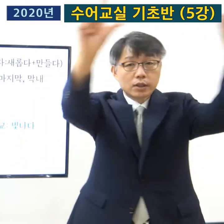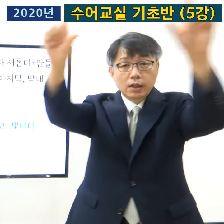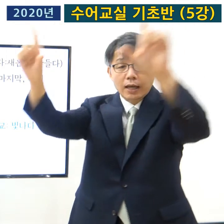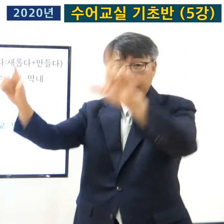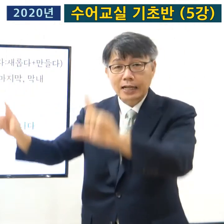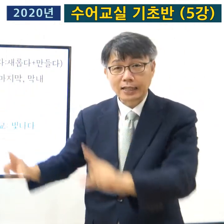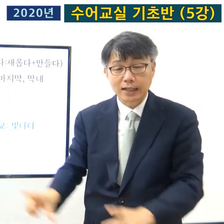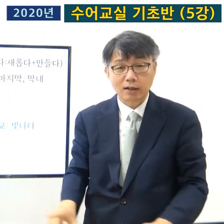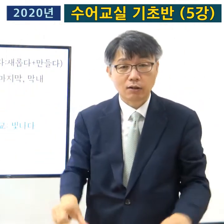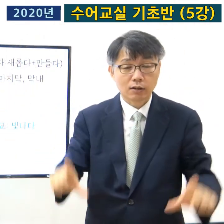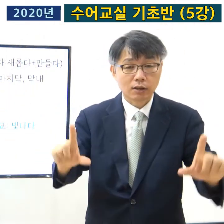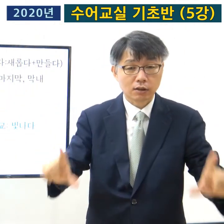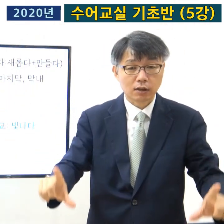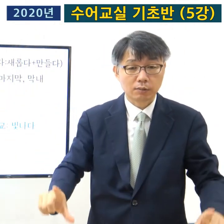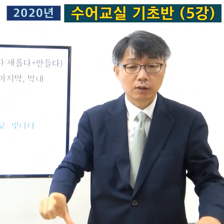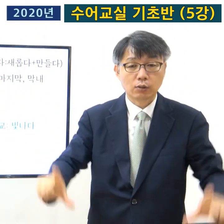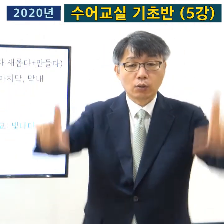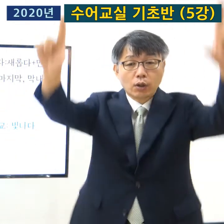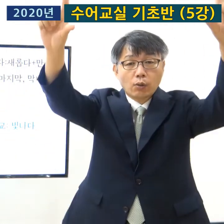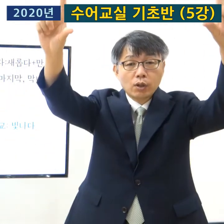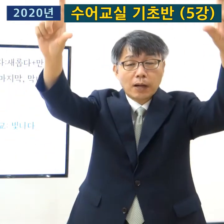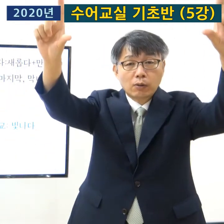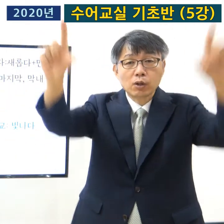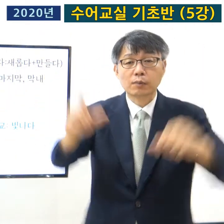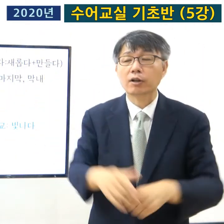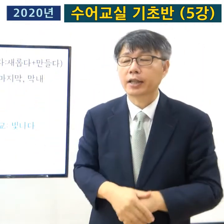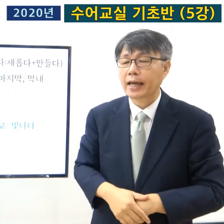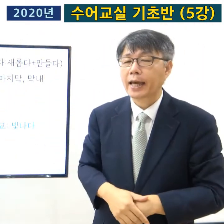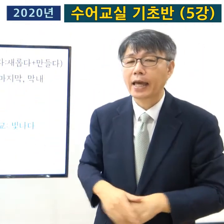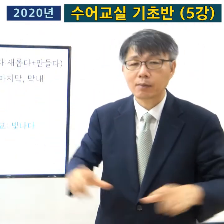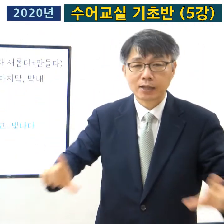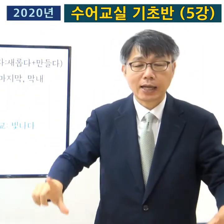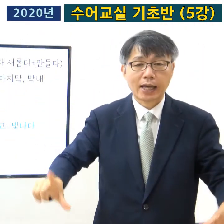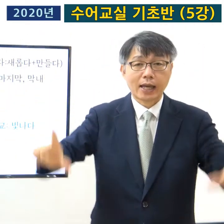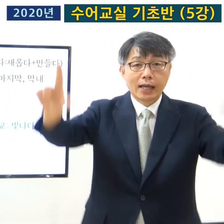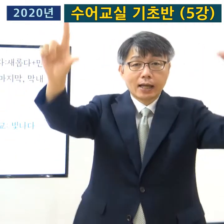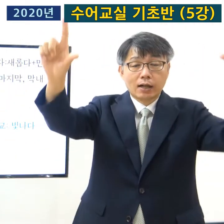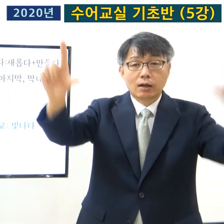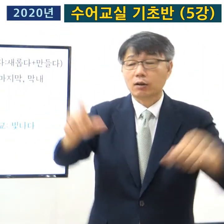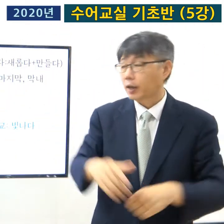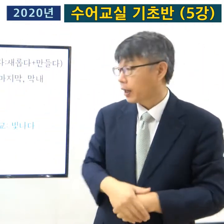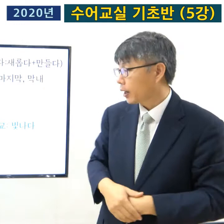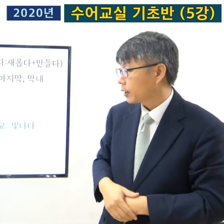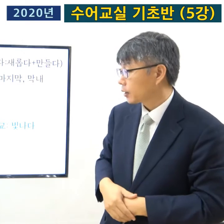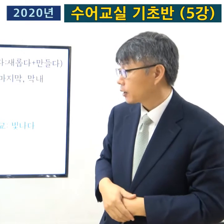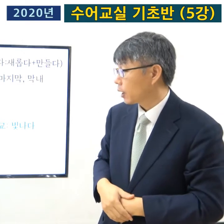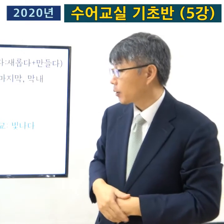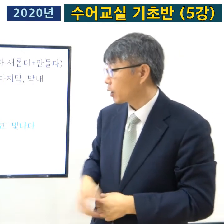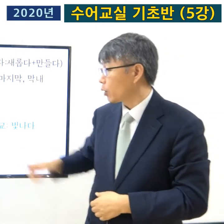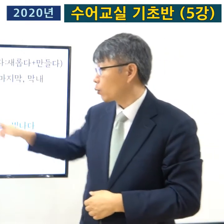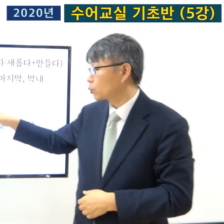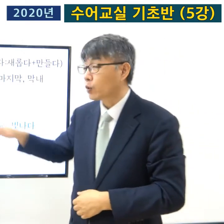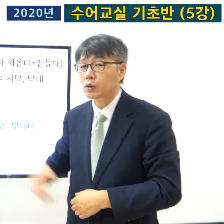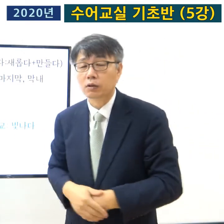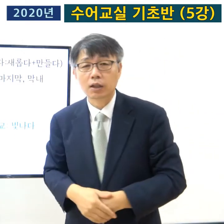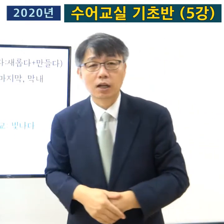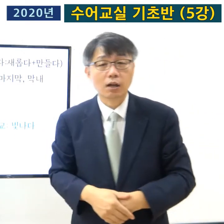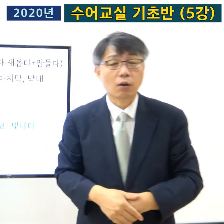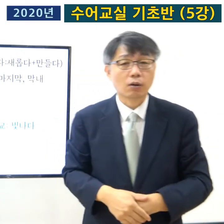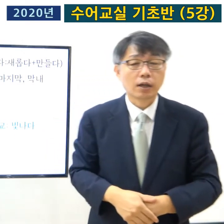게 이게 살다잖아요. 그런 것처럼 이렇게 바로 올리면 해입니다. 해. 그 다음에 동쪽은 어떻게 할까요?